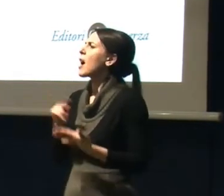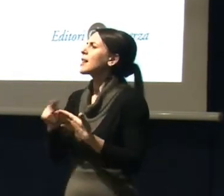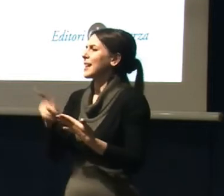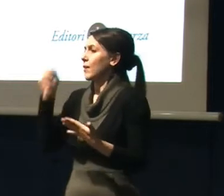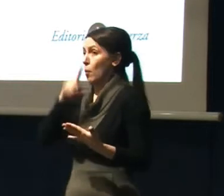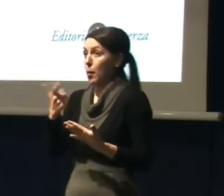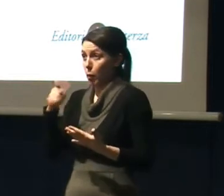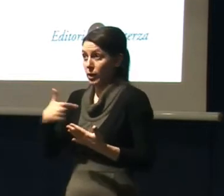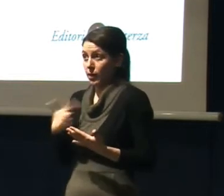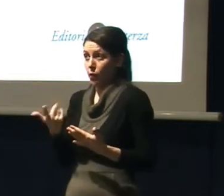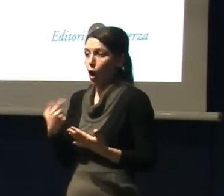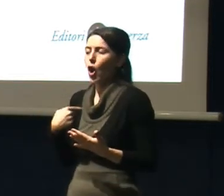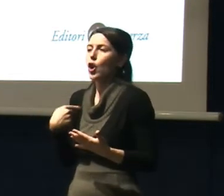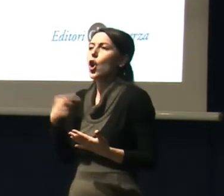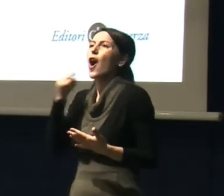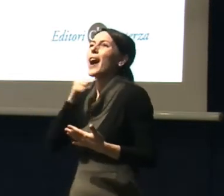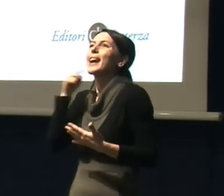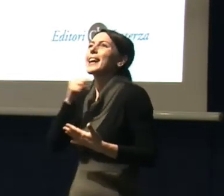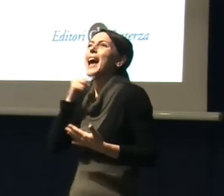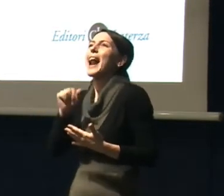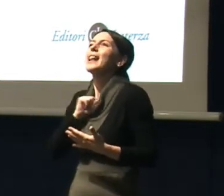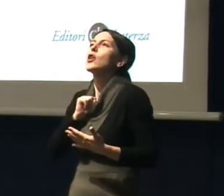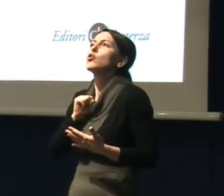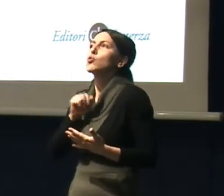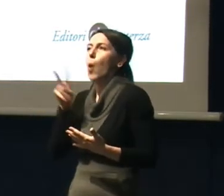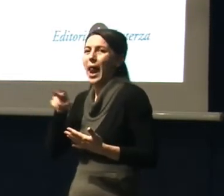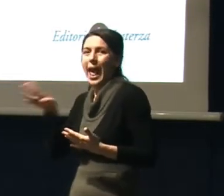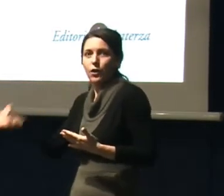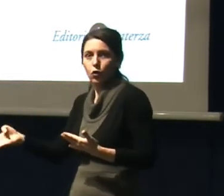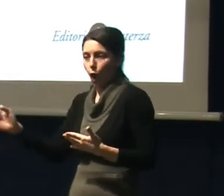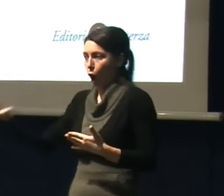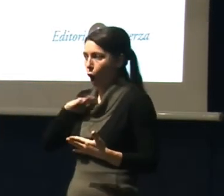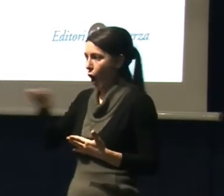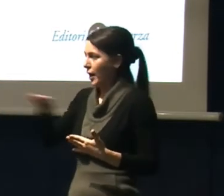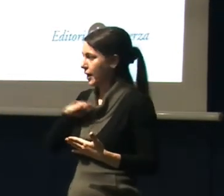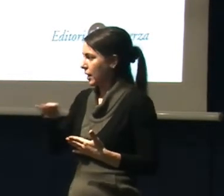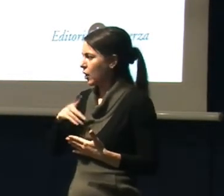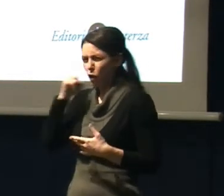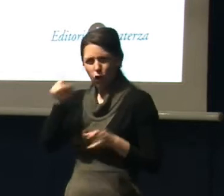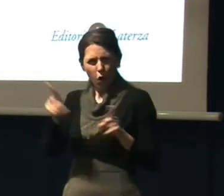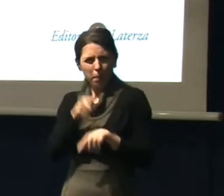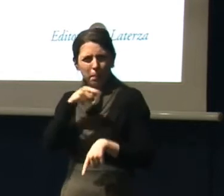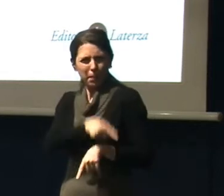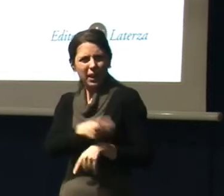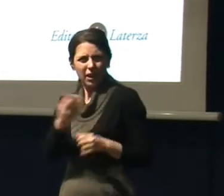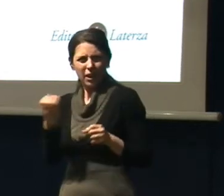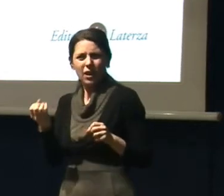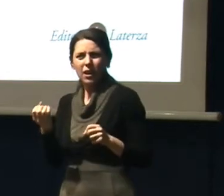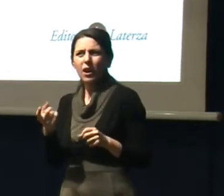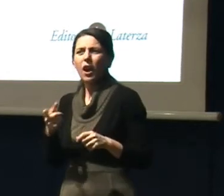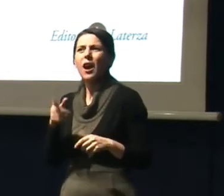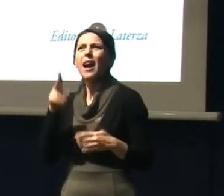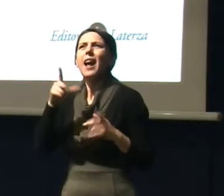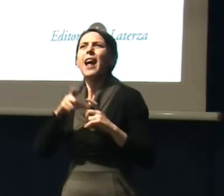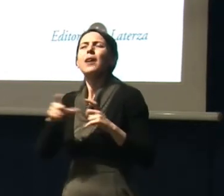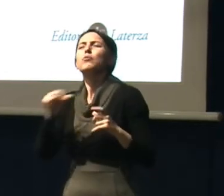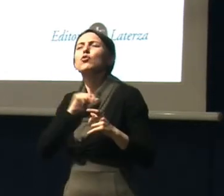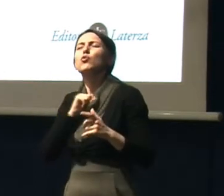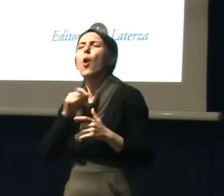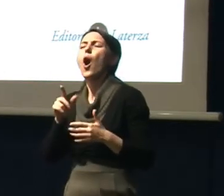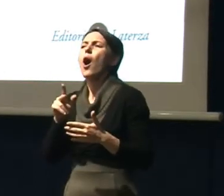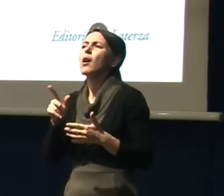io lo so perché come garante dei lettori ricevo le lettere dei lettori non so se nella rubrica che turismo nella pagina dei commenti ci sono i rettori dei lettori ma